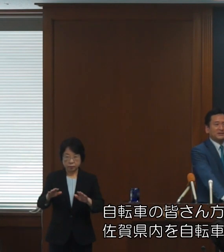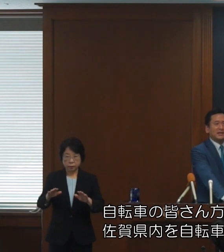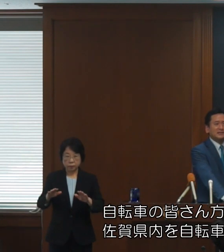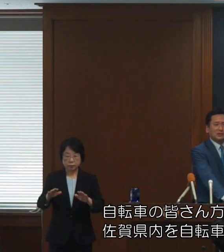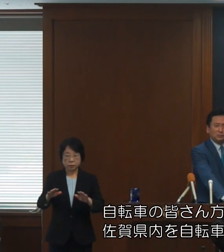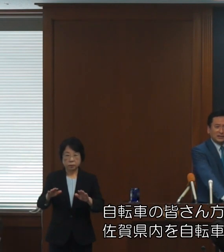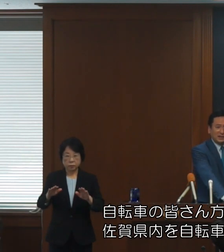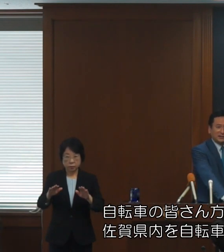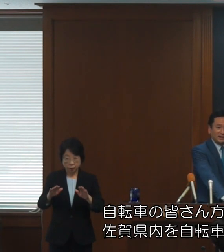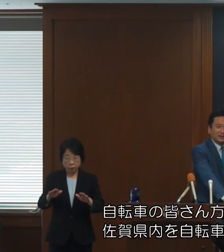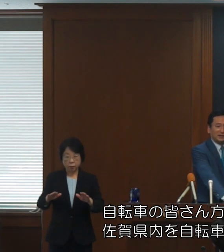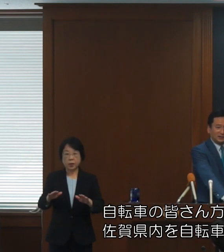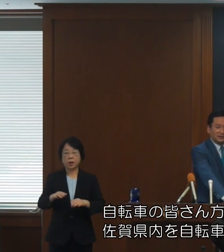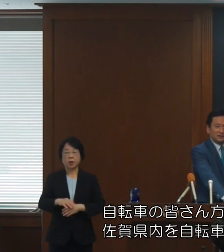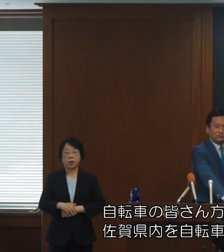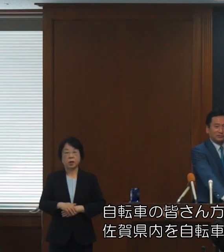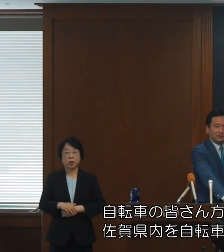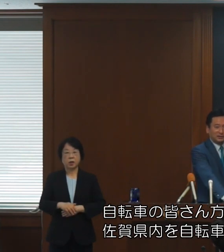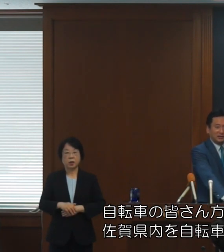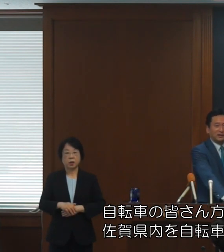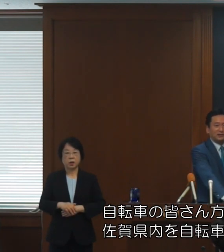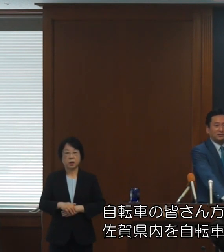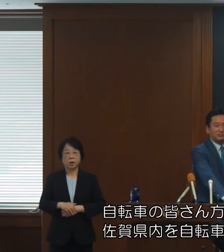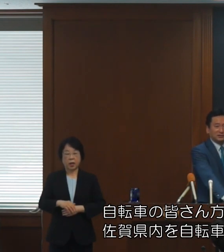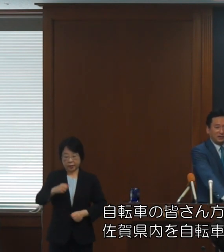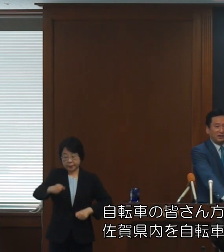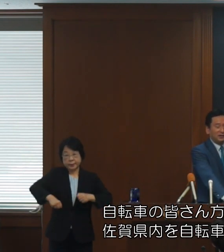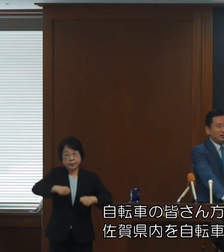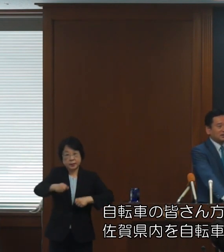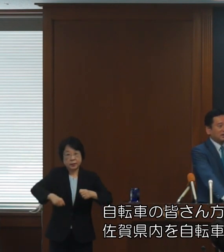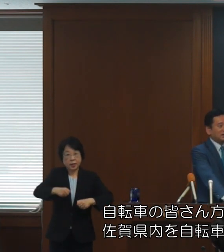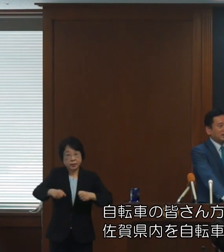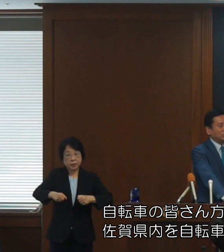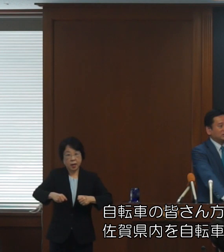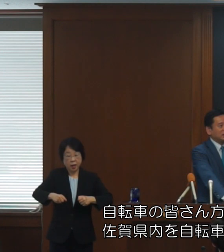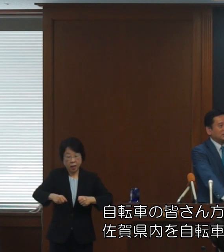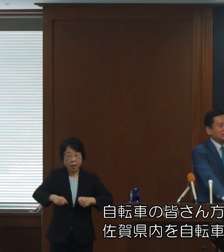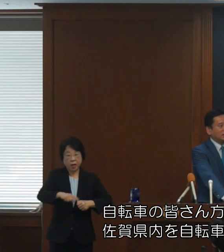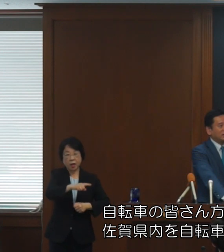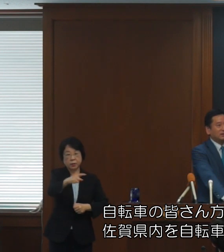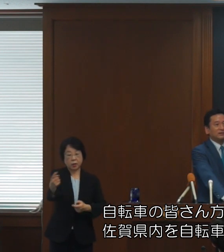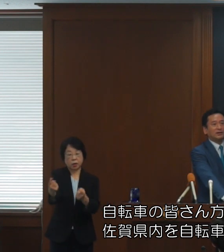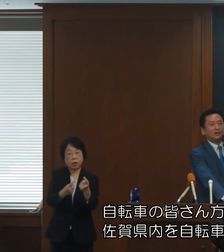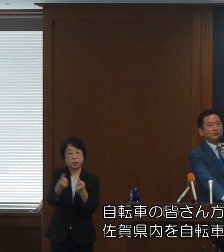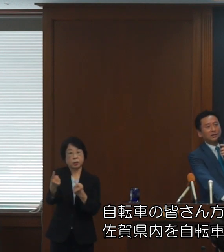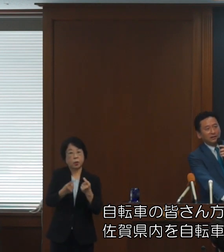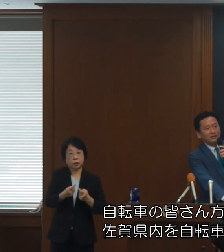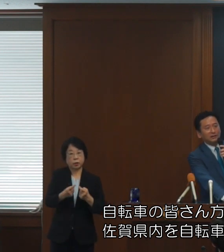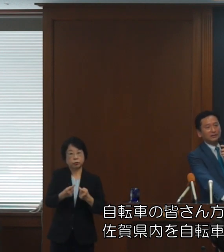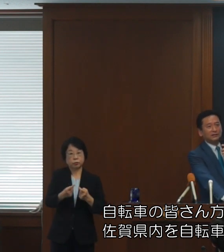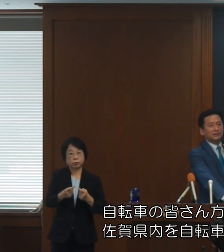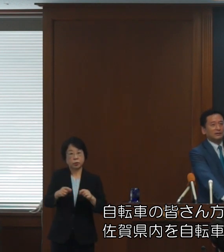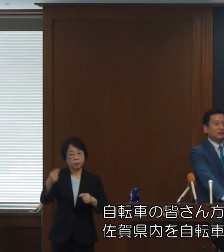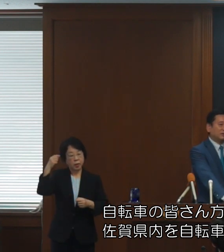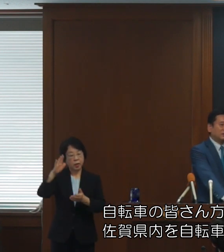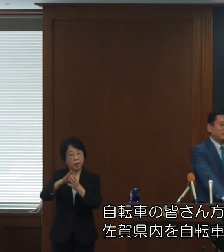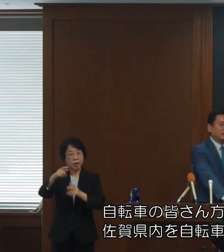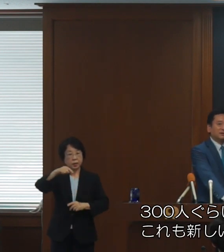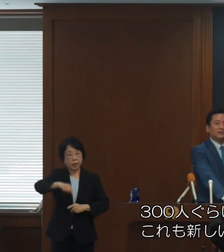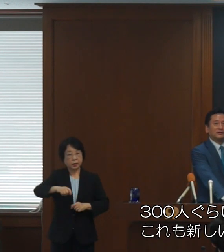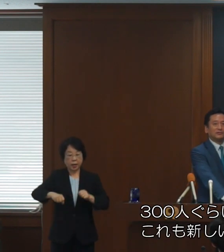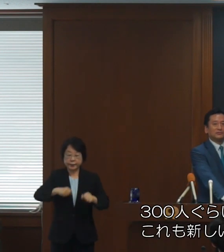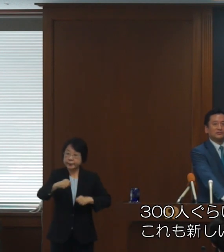自転車の皆さん方来ていただきて佐賀県内を自転車で何台ぐらい